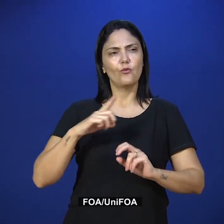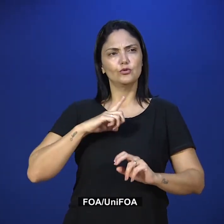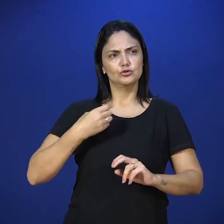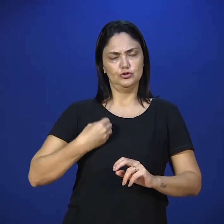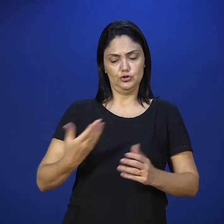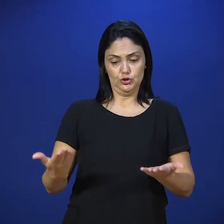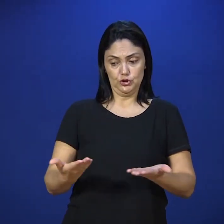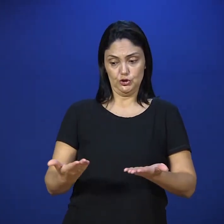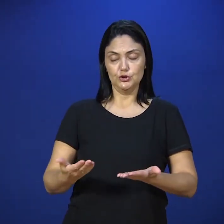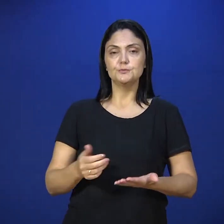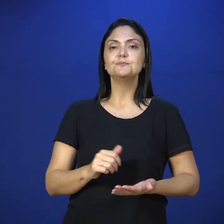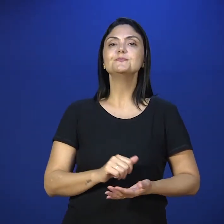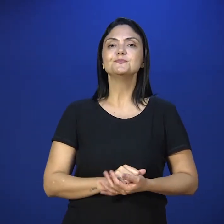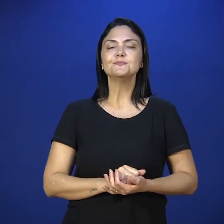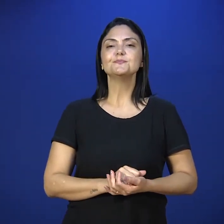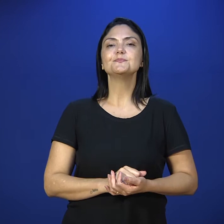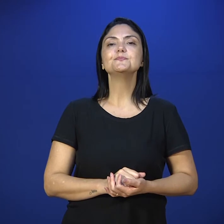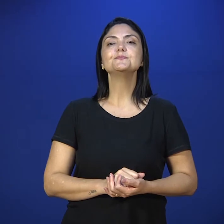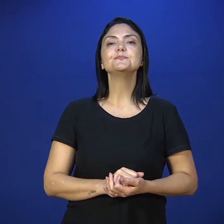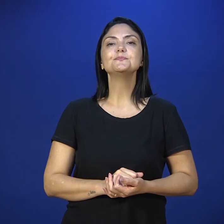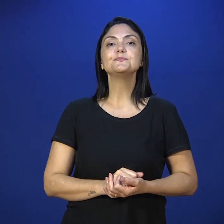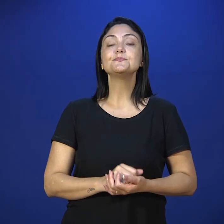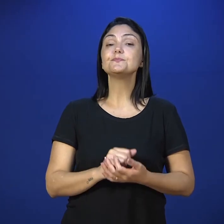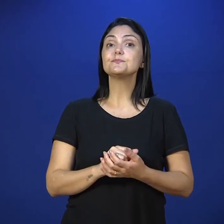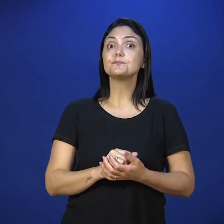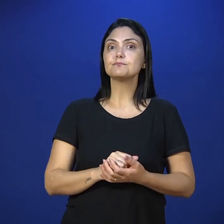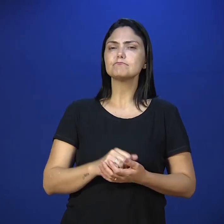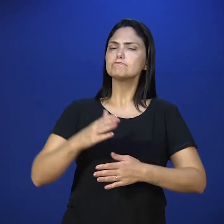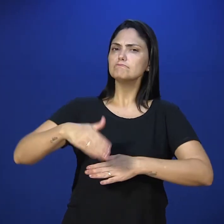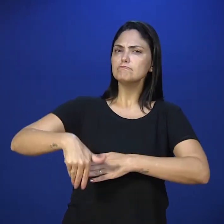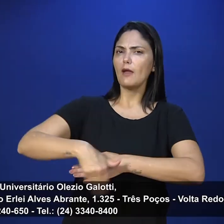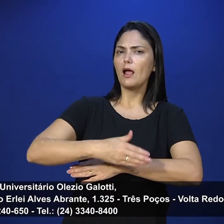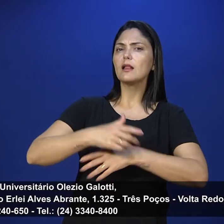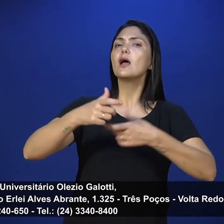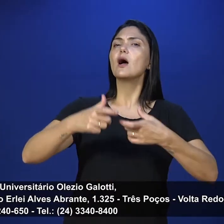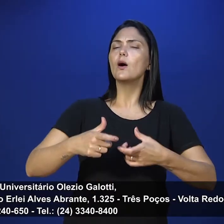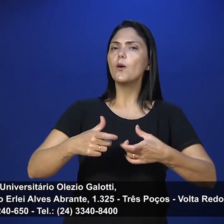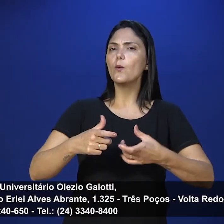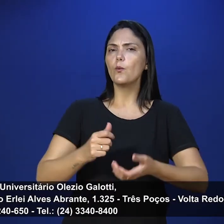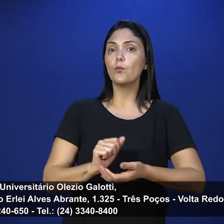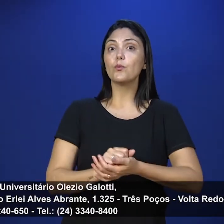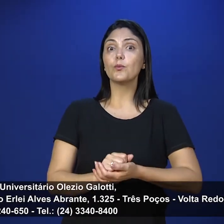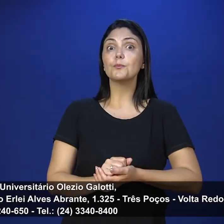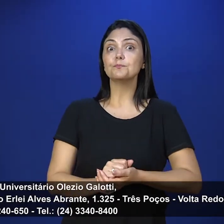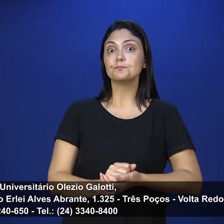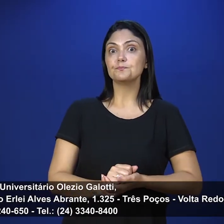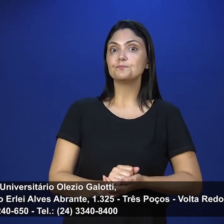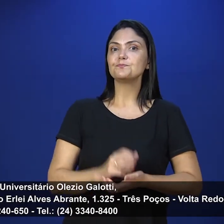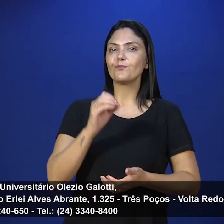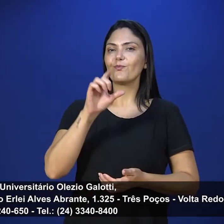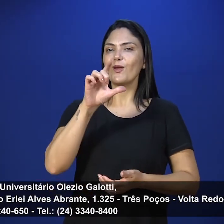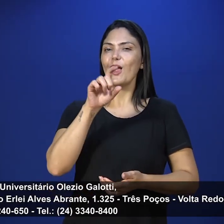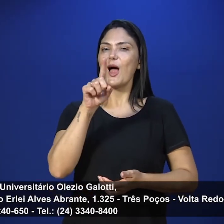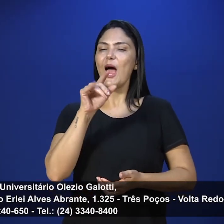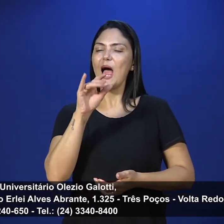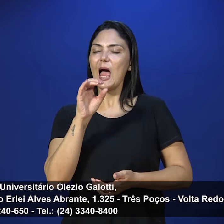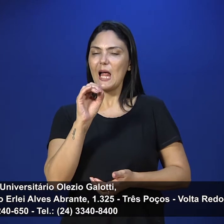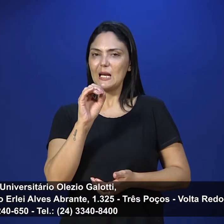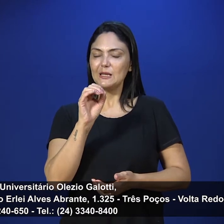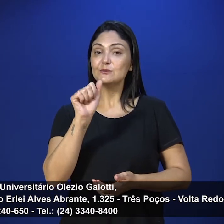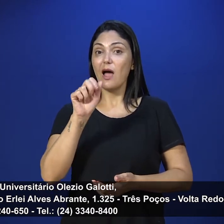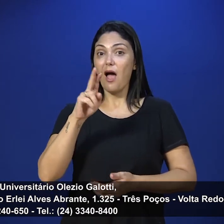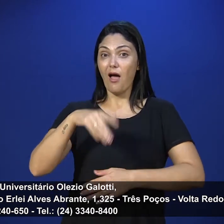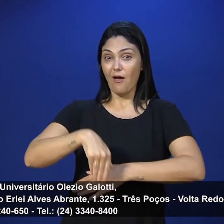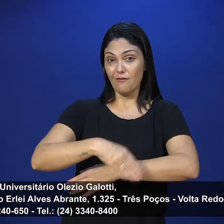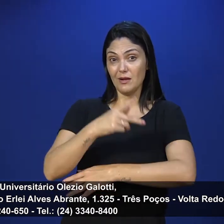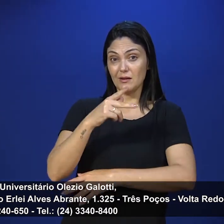vigor. 6. Endereço do campus. Campus Universitário Olésio Galotti, Avenida Paulo